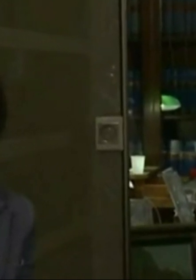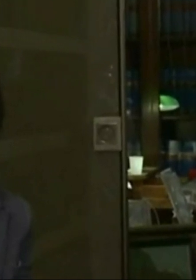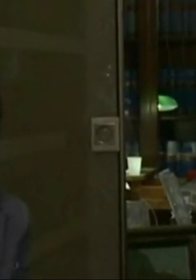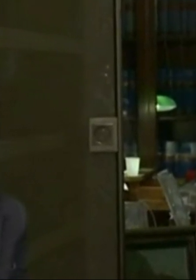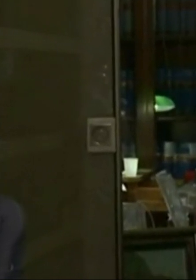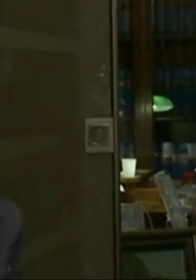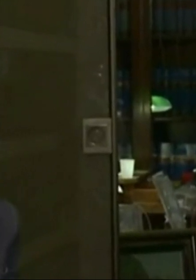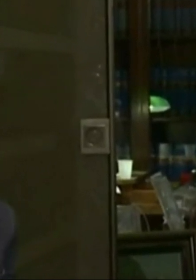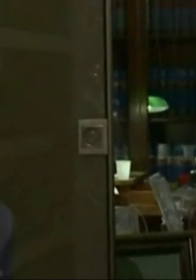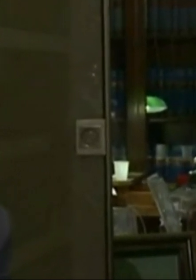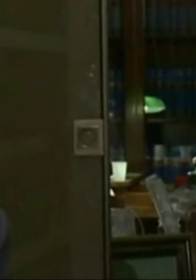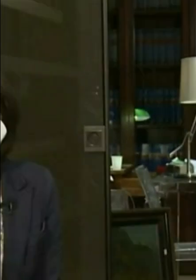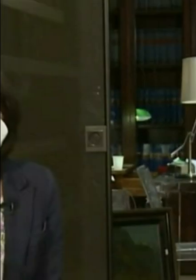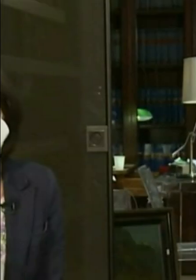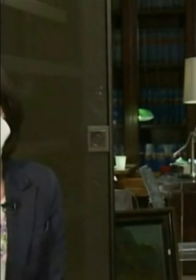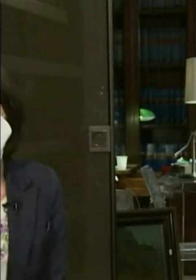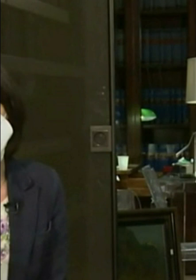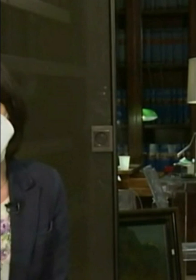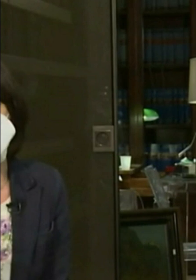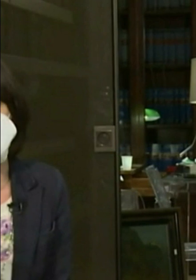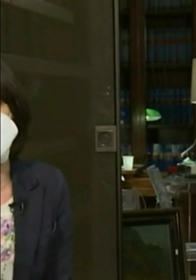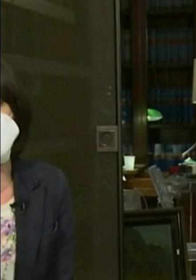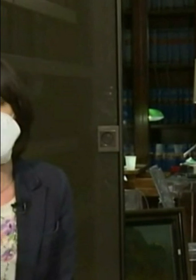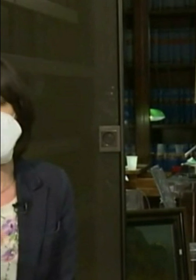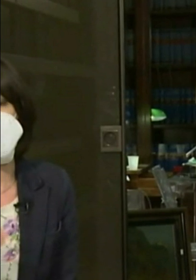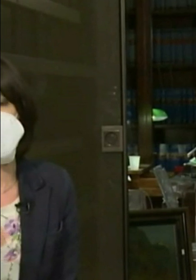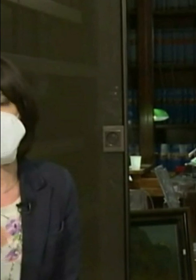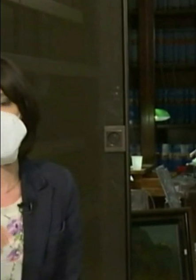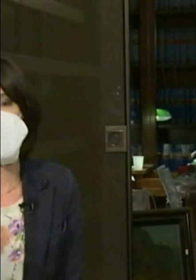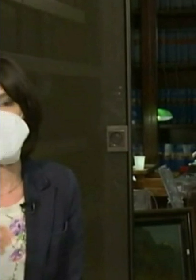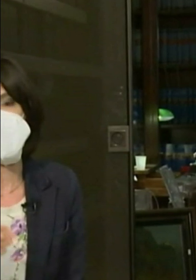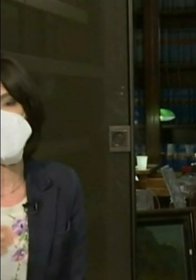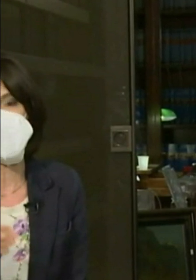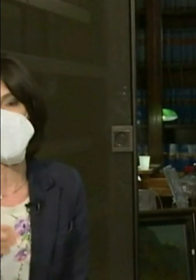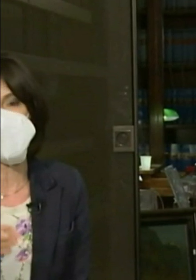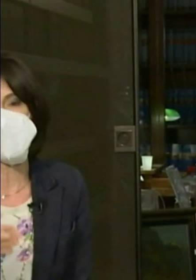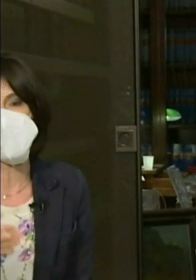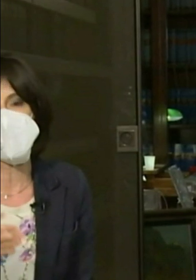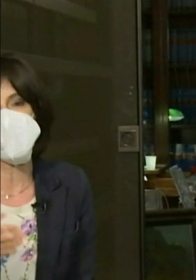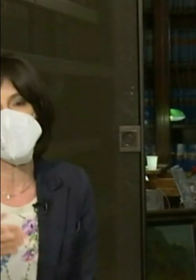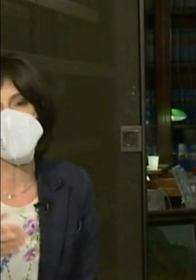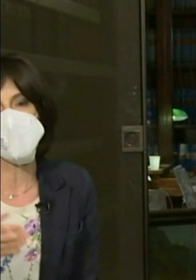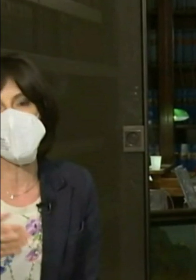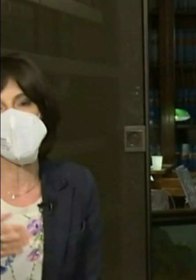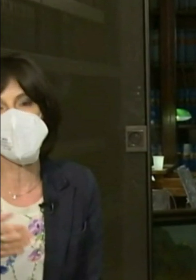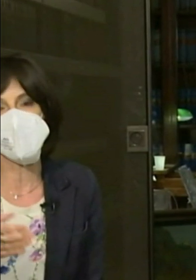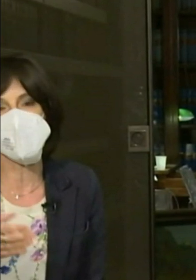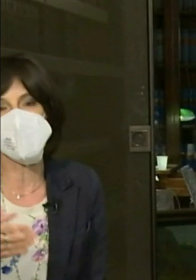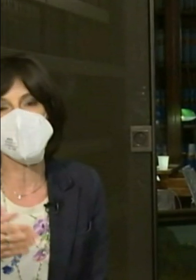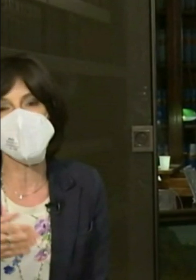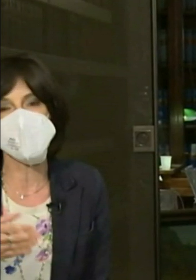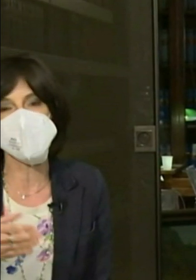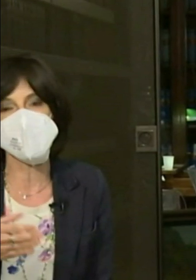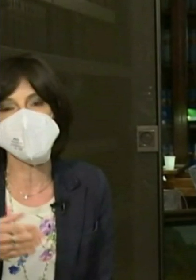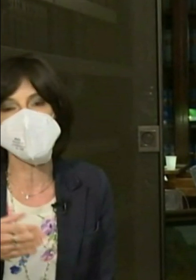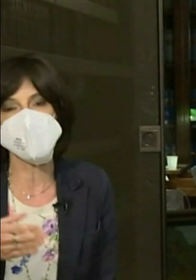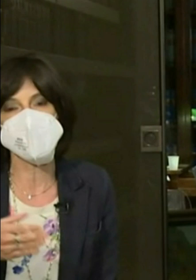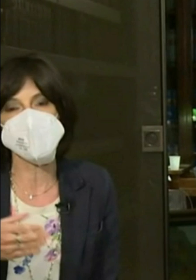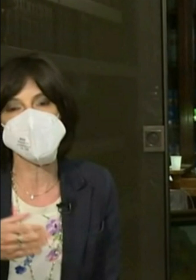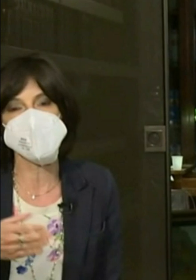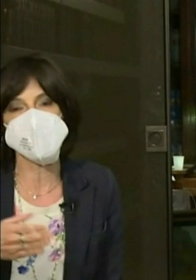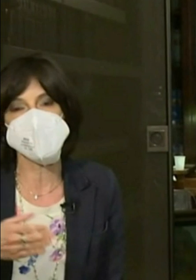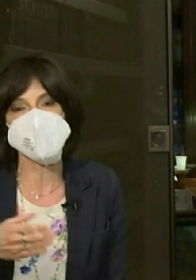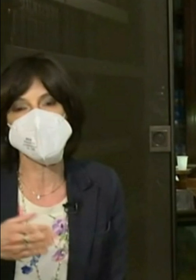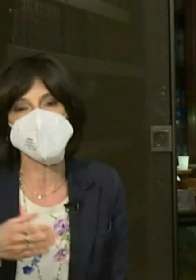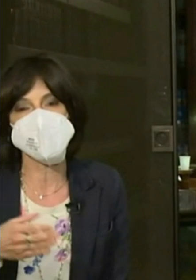A Chi l'ha visto, l'uomo ha confessato di aver ricevuto una lettera anonima con importanti informazioni al suo interno. Nella lettera sono presenti